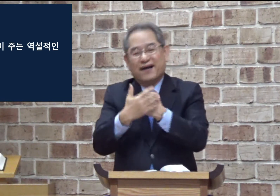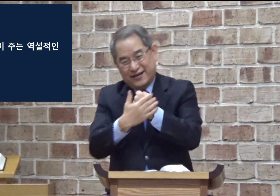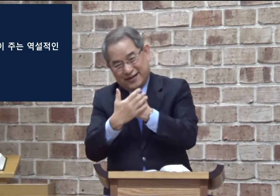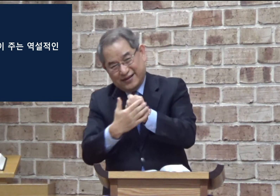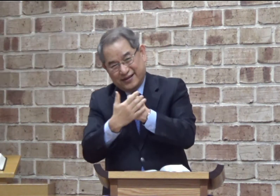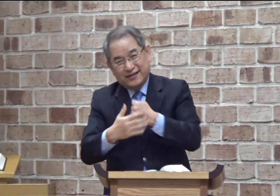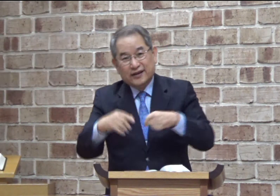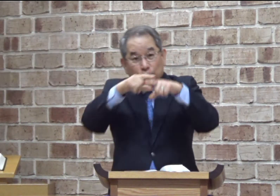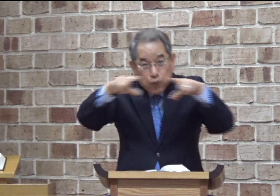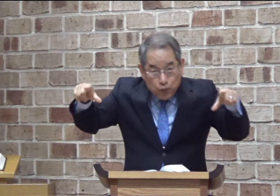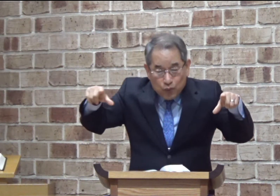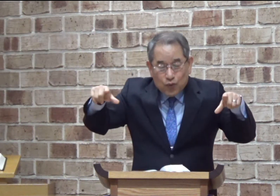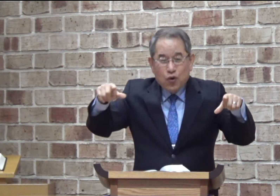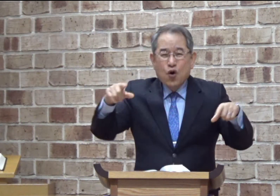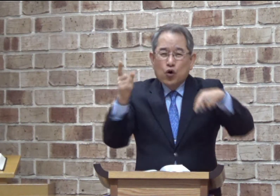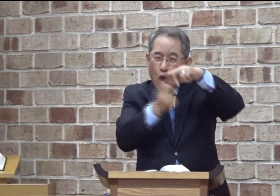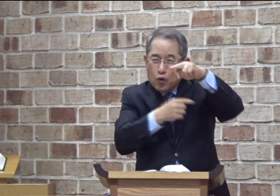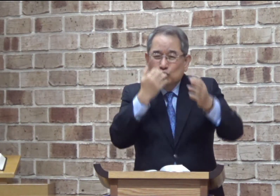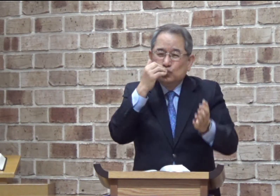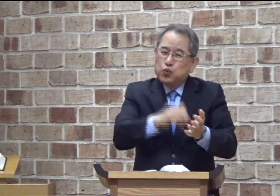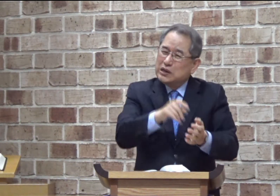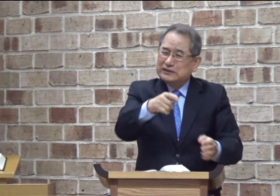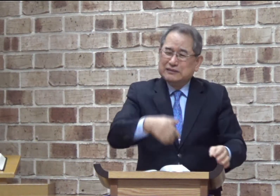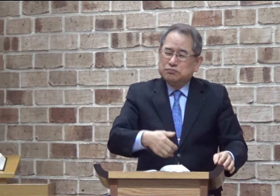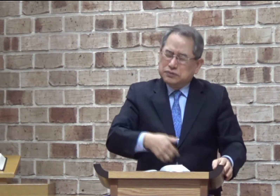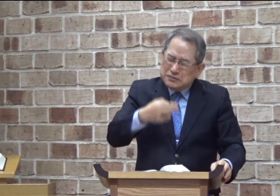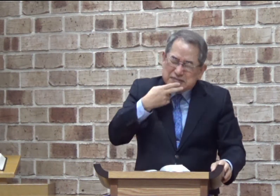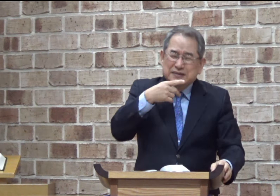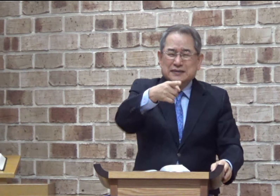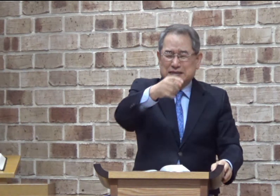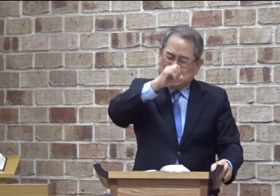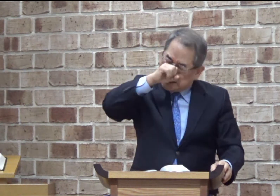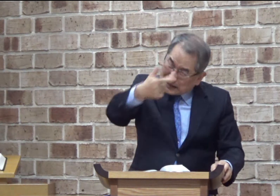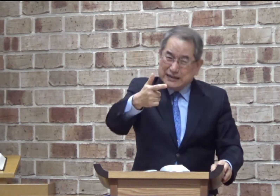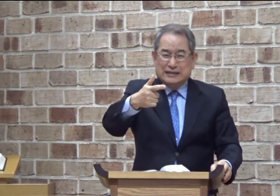은혜가 있습니다. 보통 걸림돌은 필요 없고